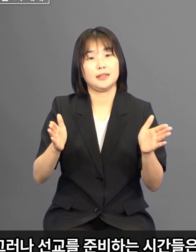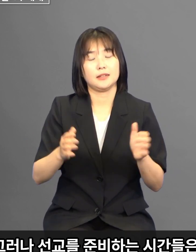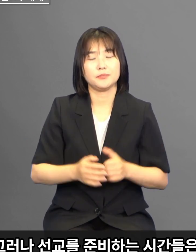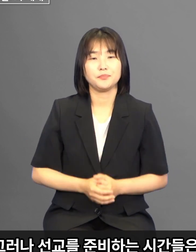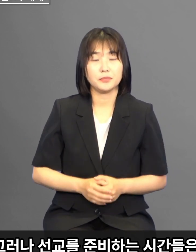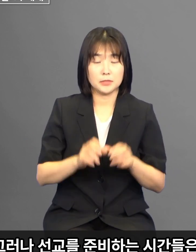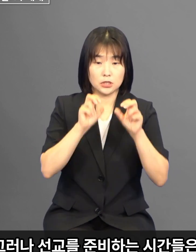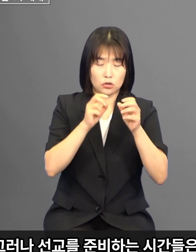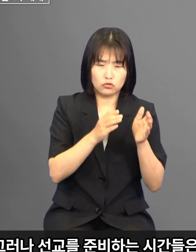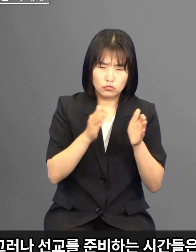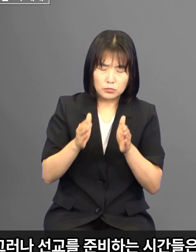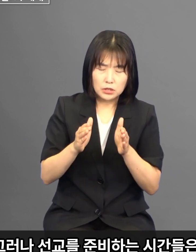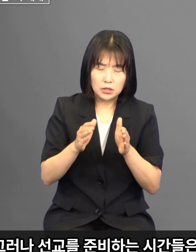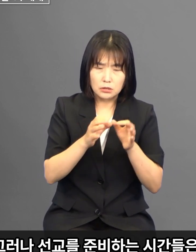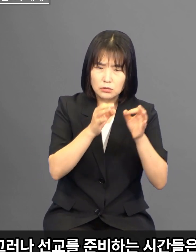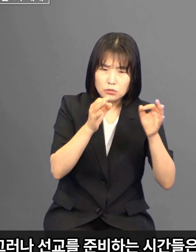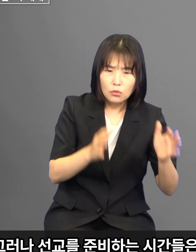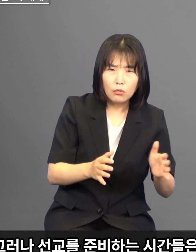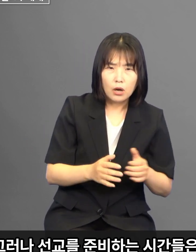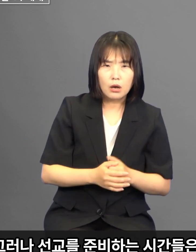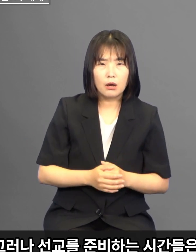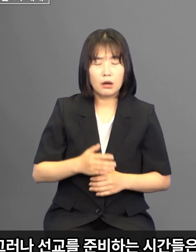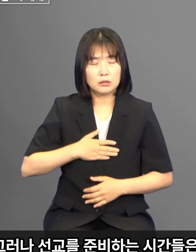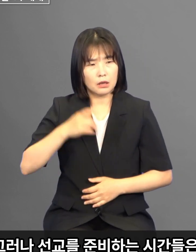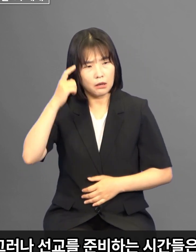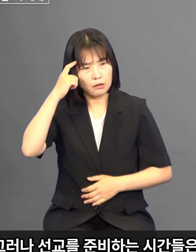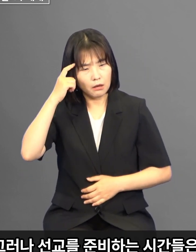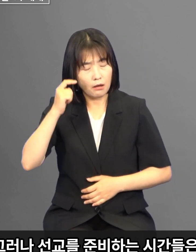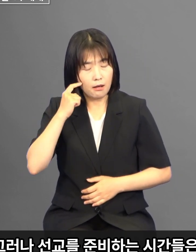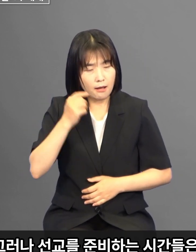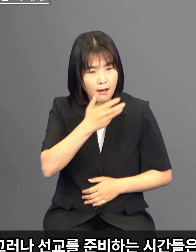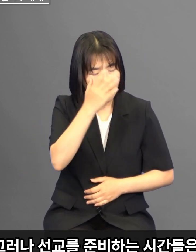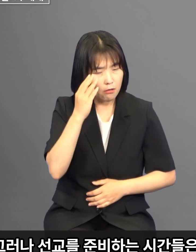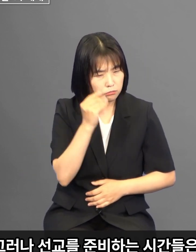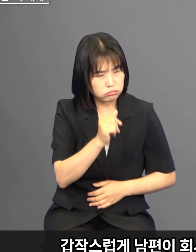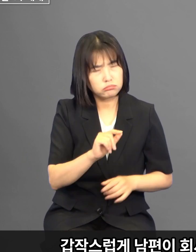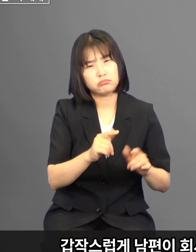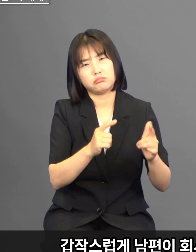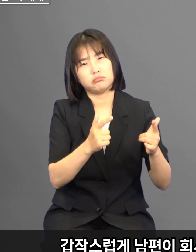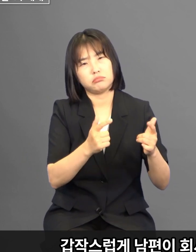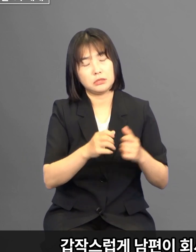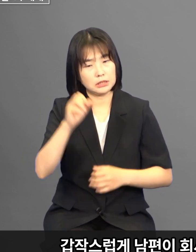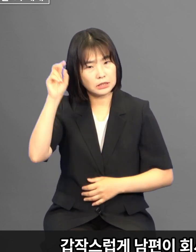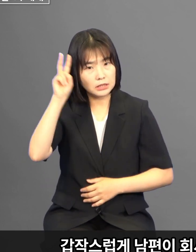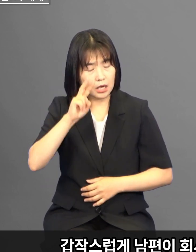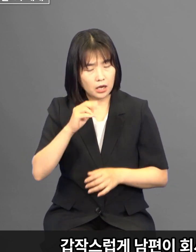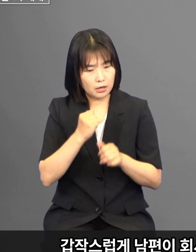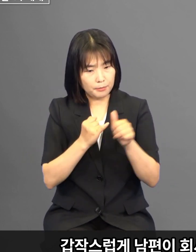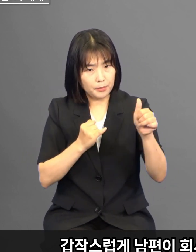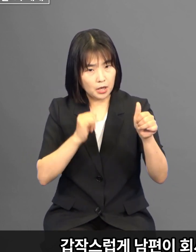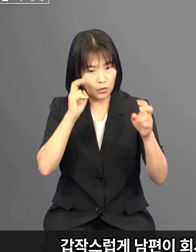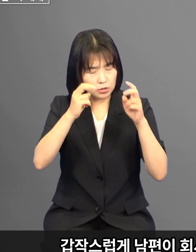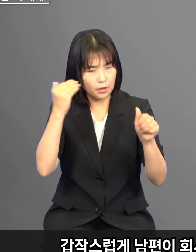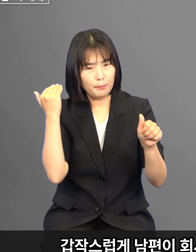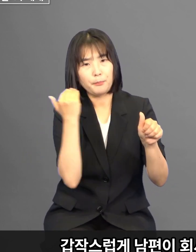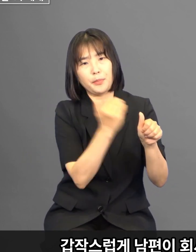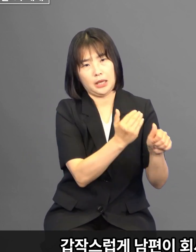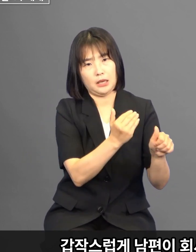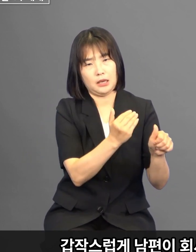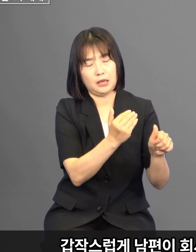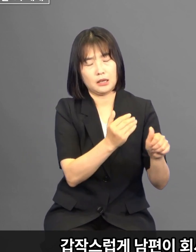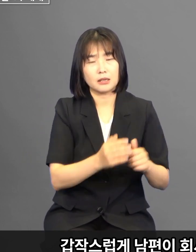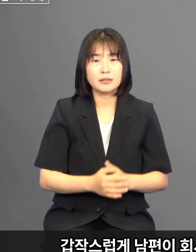그러나 선교를 준비하는 시간들은 제 생각처럼 아름답고 순조롭지 않았습니다. 갑작스럽게 남편이 회사에서 정리해고를